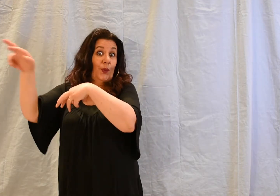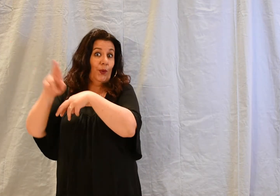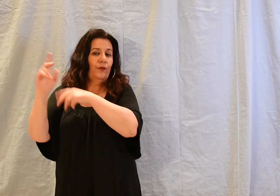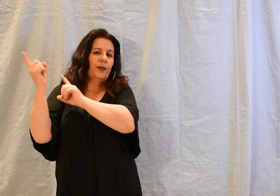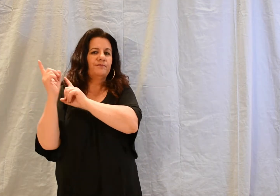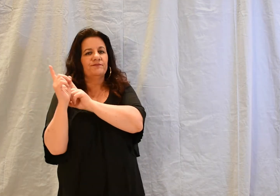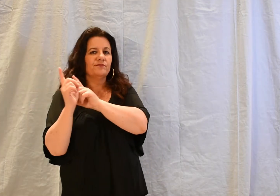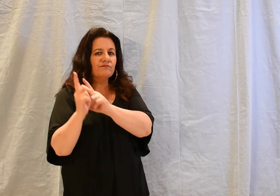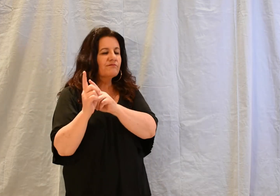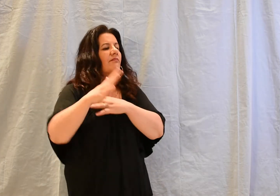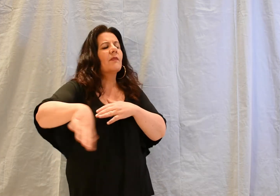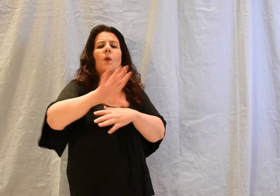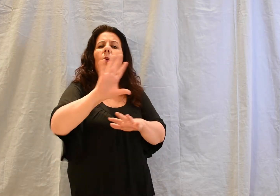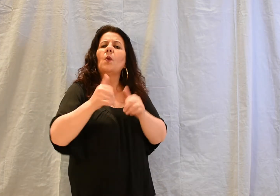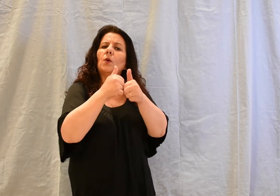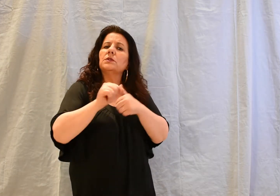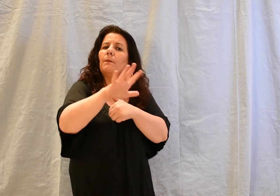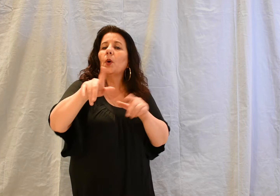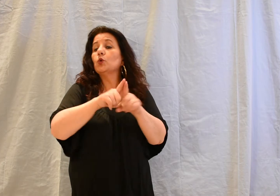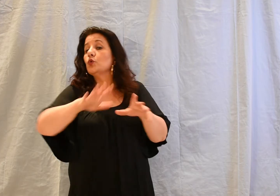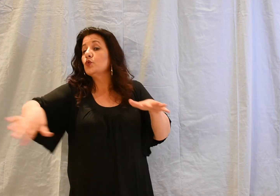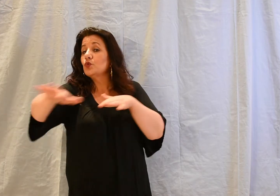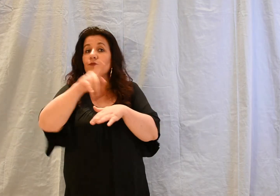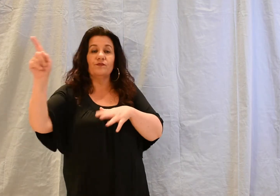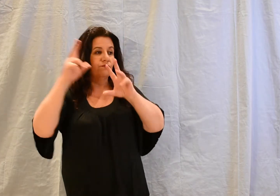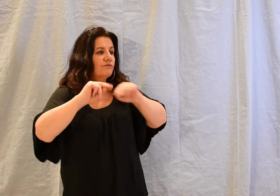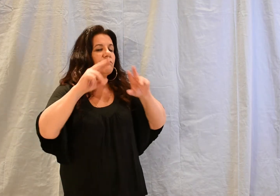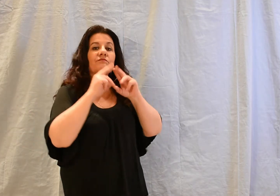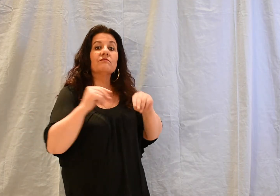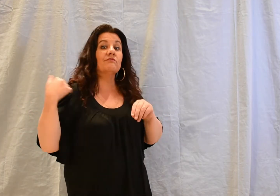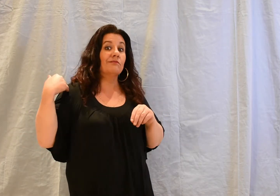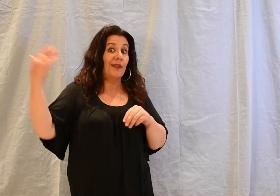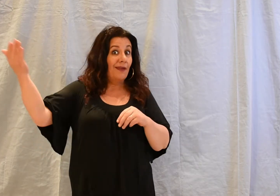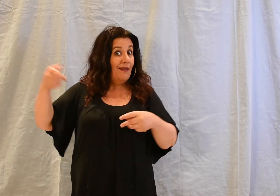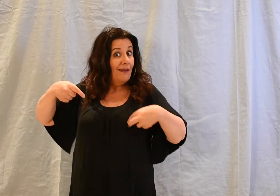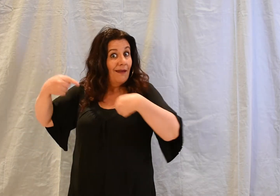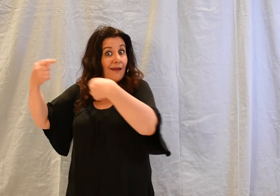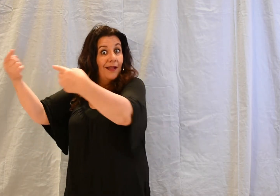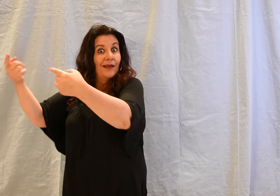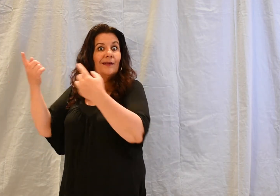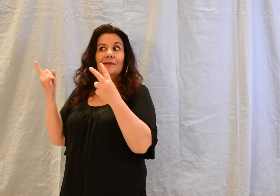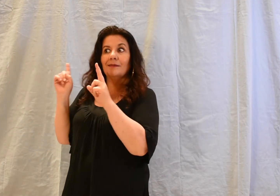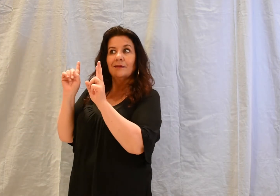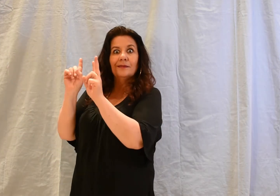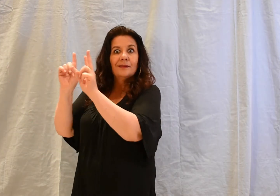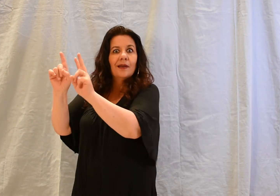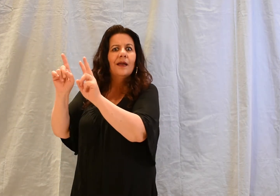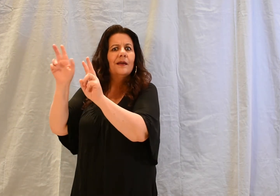qui s'était passé sur la route et comment le Seigneur s'était fait reconnaître à eux par la fraction du